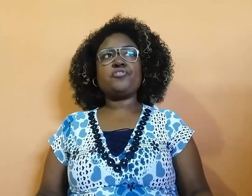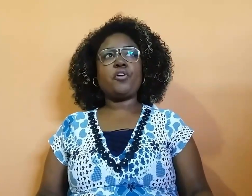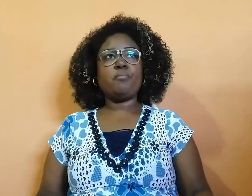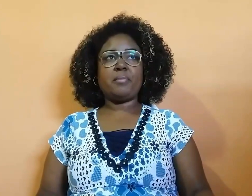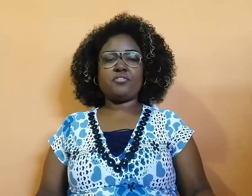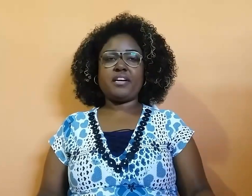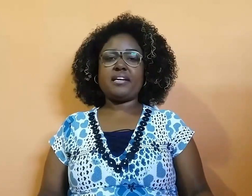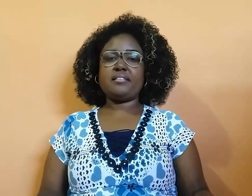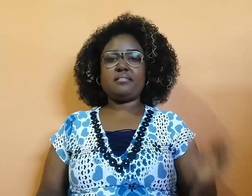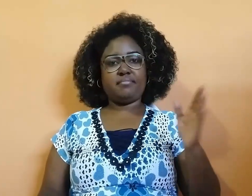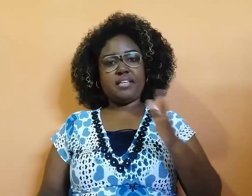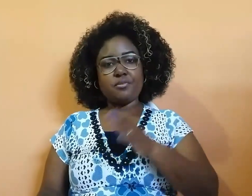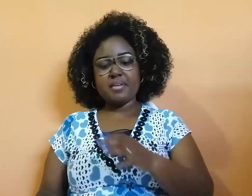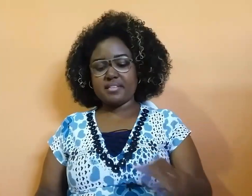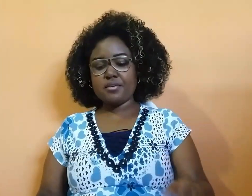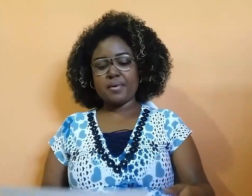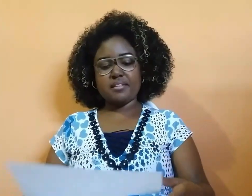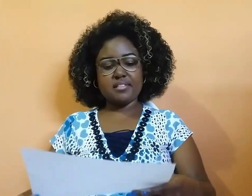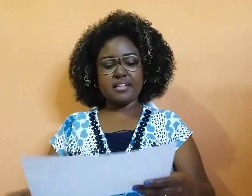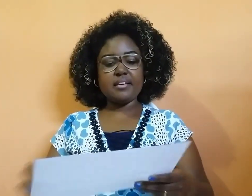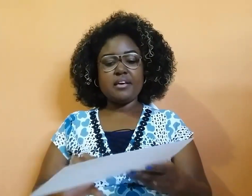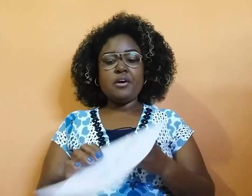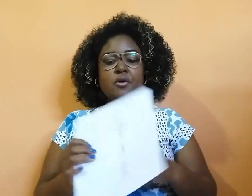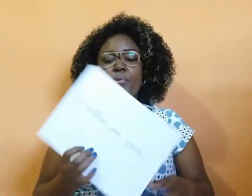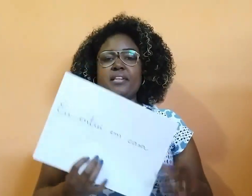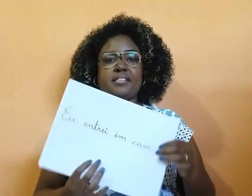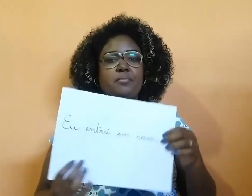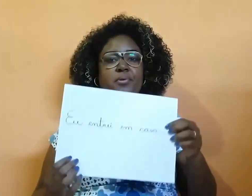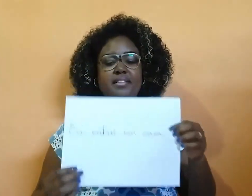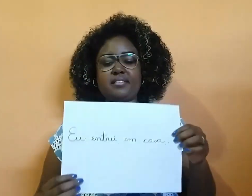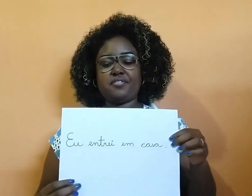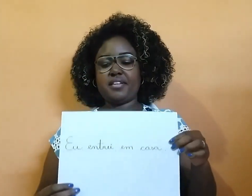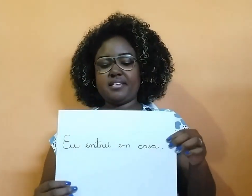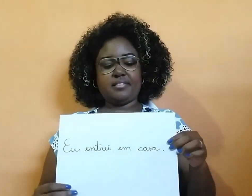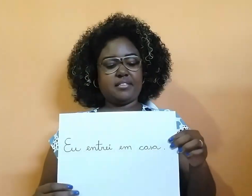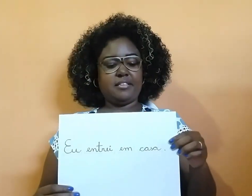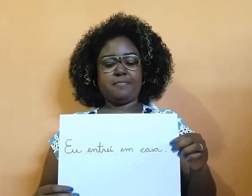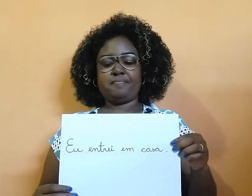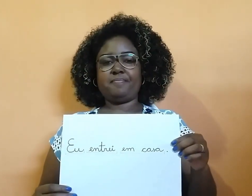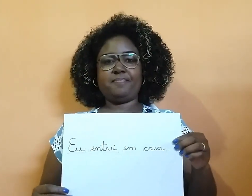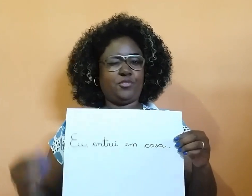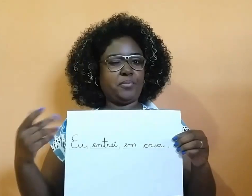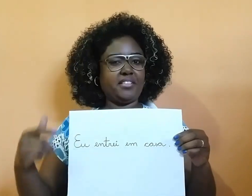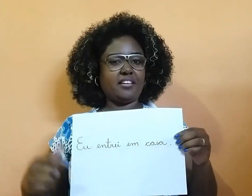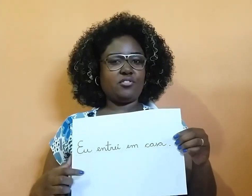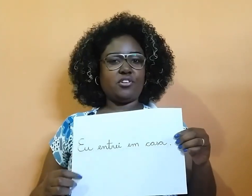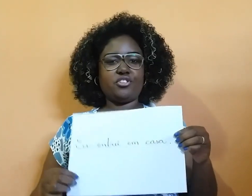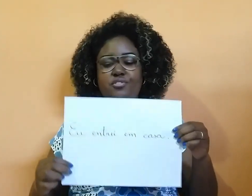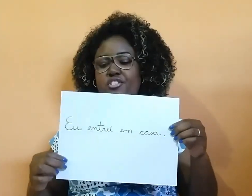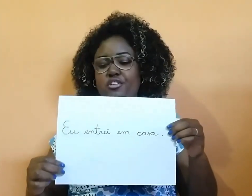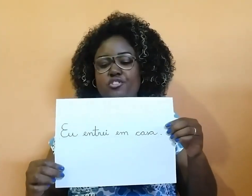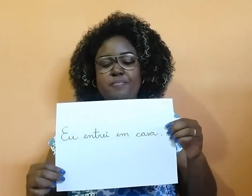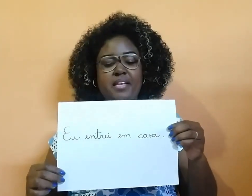gente corta uma frase tem uma sequência né por exemplo essa falha aqui super tecnológico agente